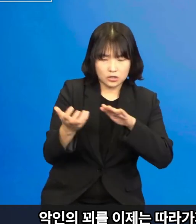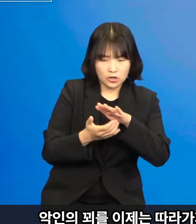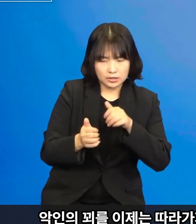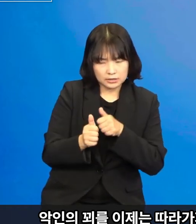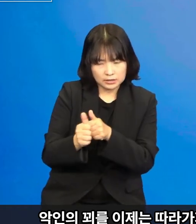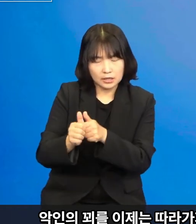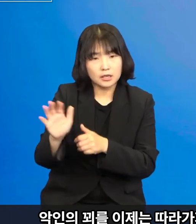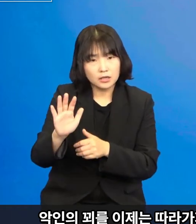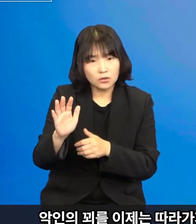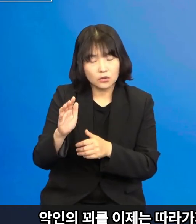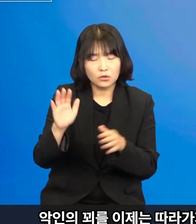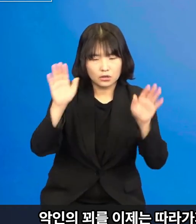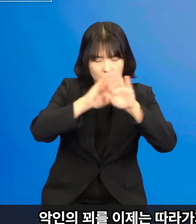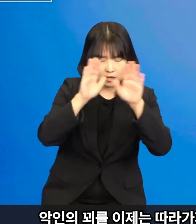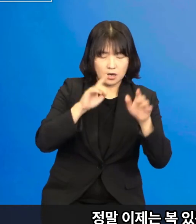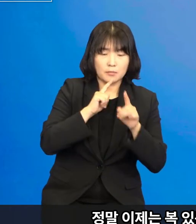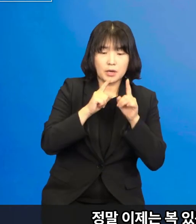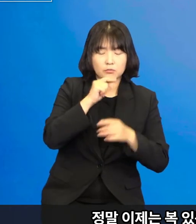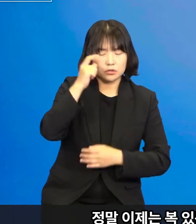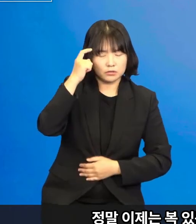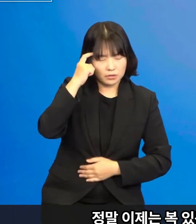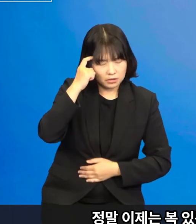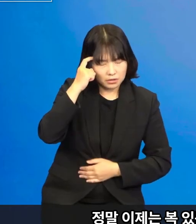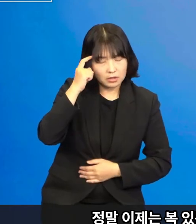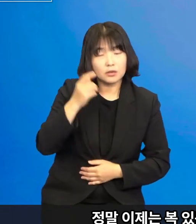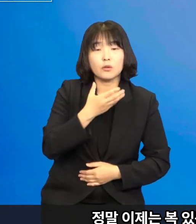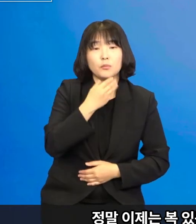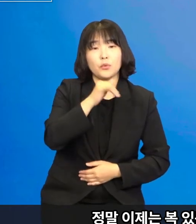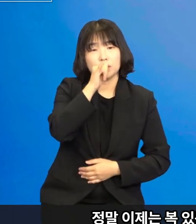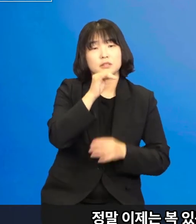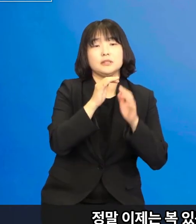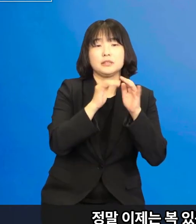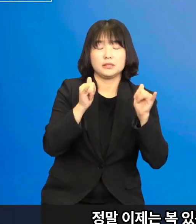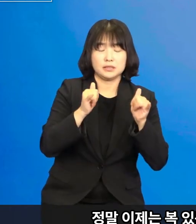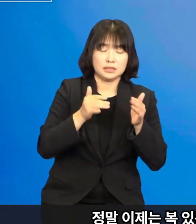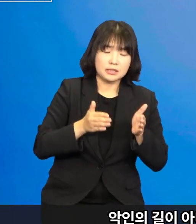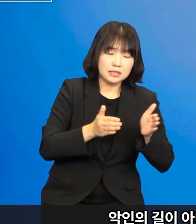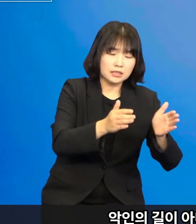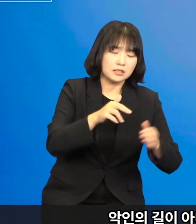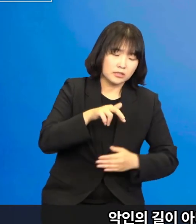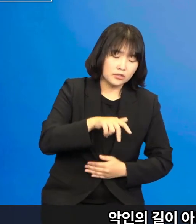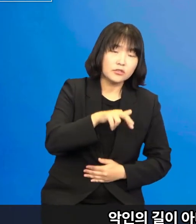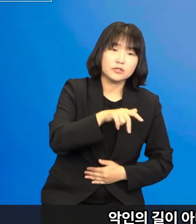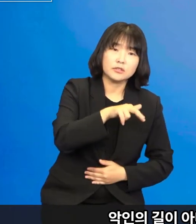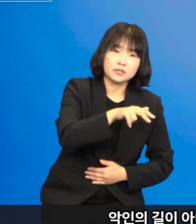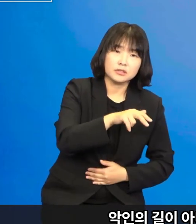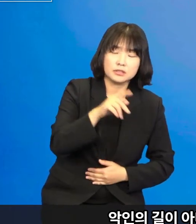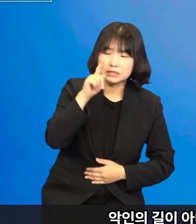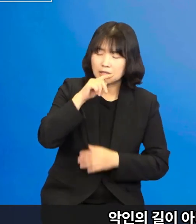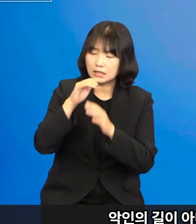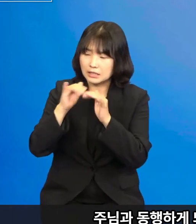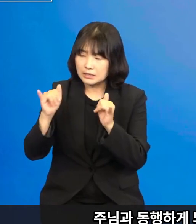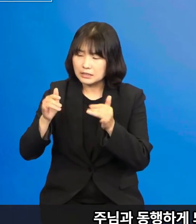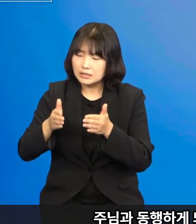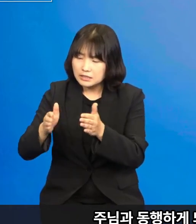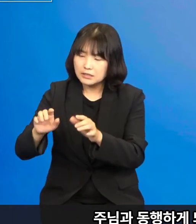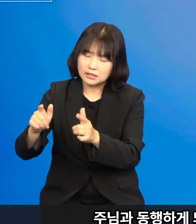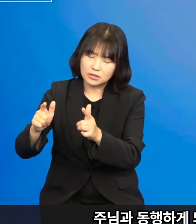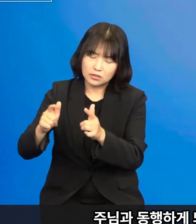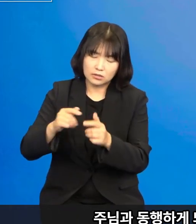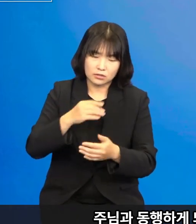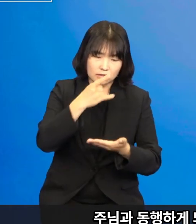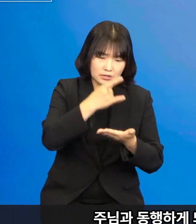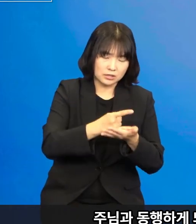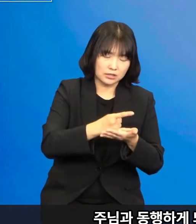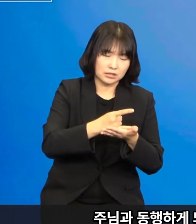아니하고 주여로 말씀을 묵상하며 정말 이제는 복 있는 자의 길을 걷게 되어지는, 악인의 길이 아니라 이제는 의인의 길을, 주님과 동행하게